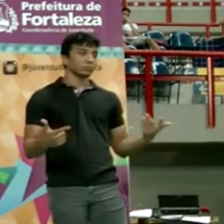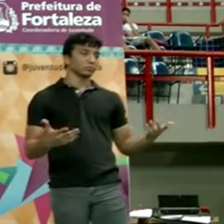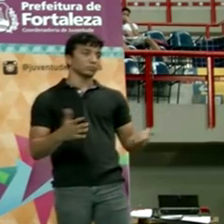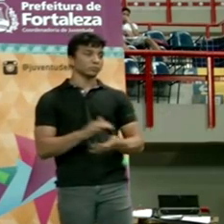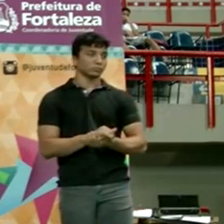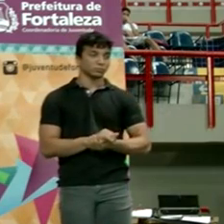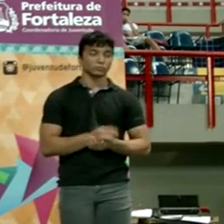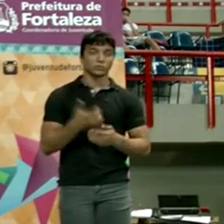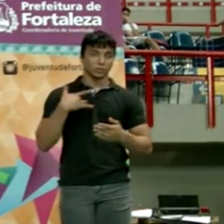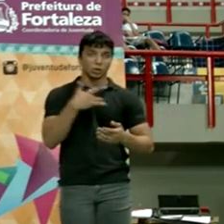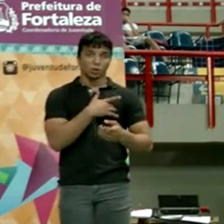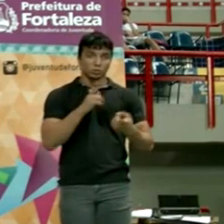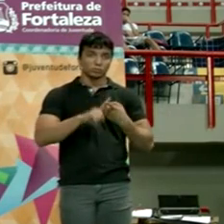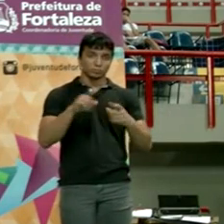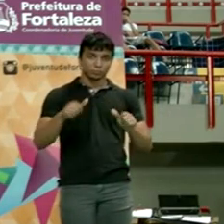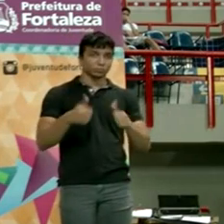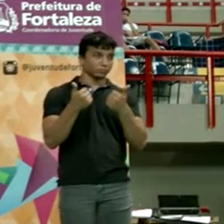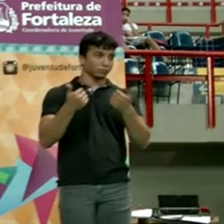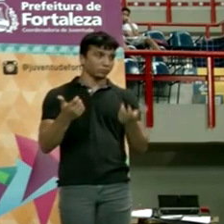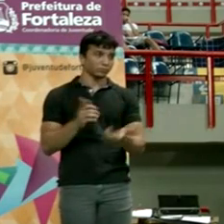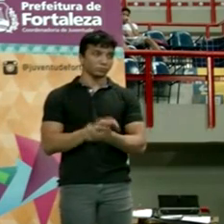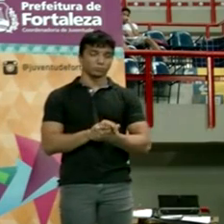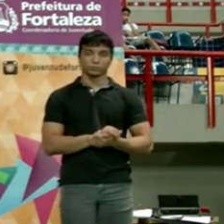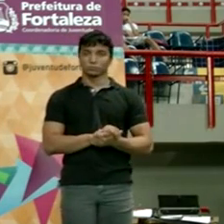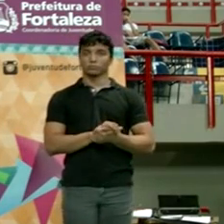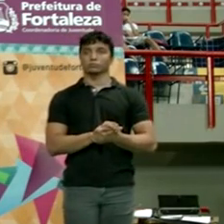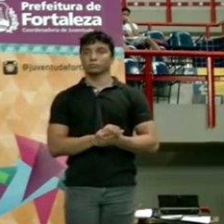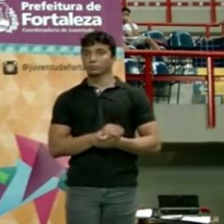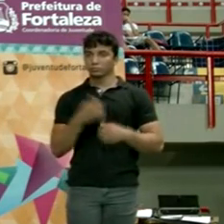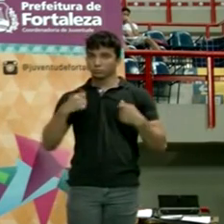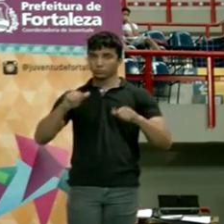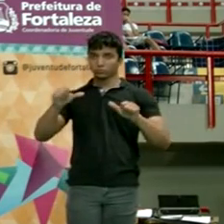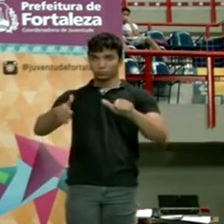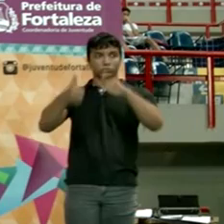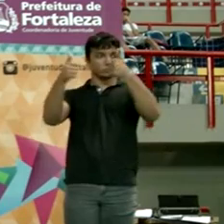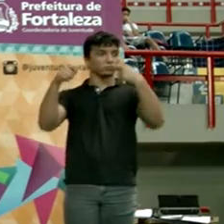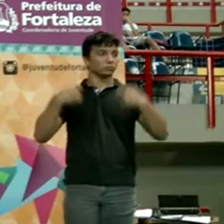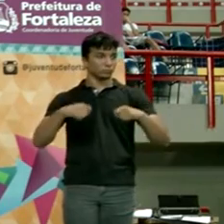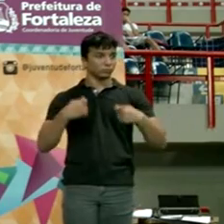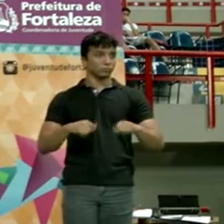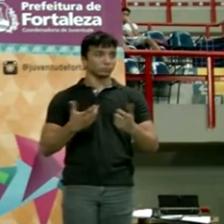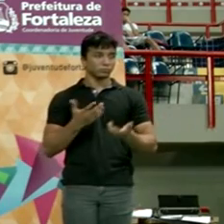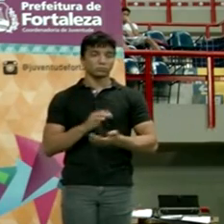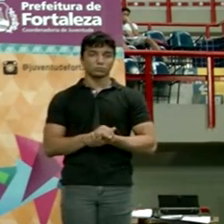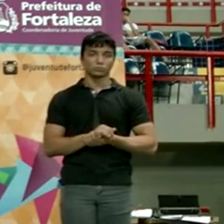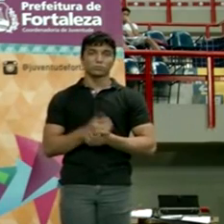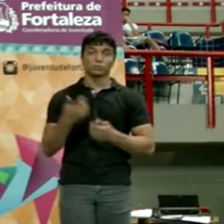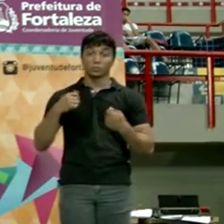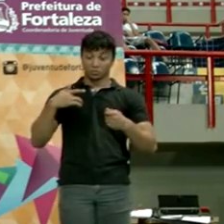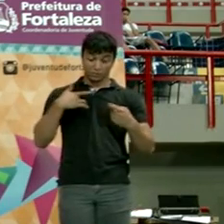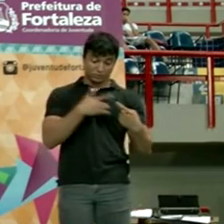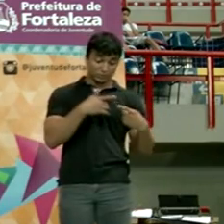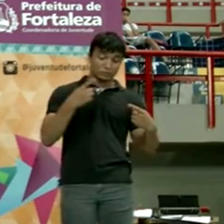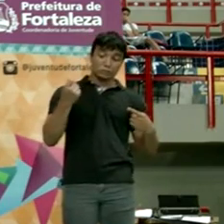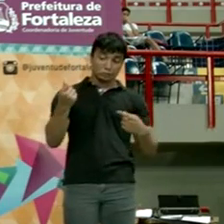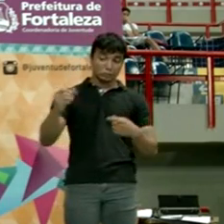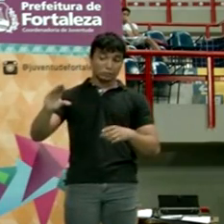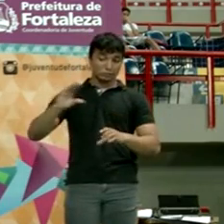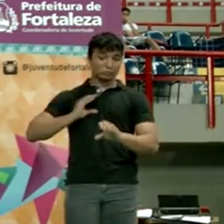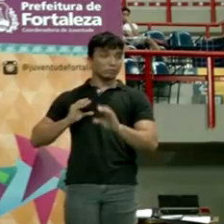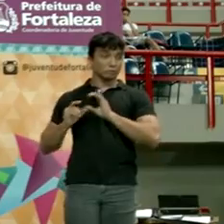saúde melhorou, apesar de não ser boa. Vai ter que melhorar muito mais, mas saúde precisa de muito dinheiro, de